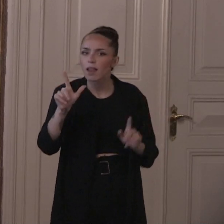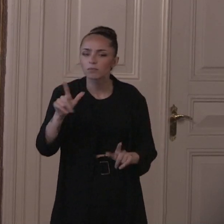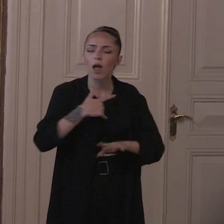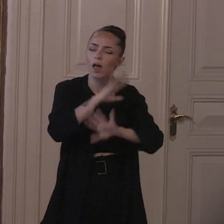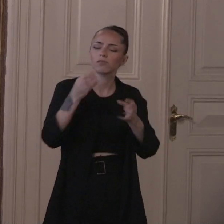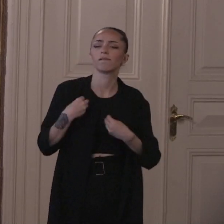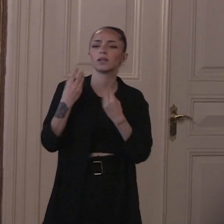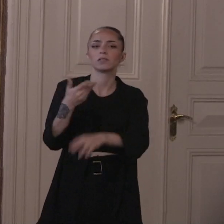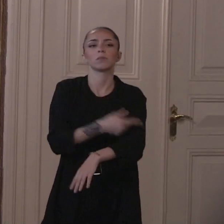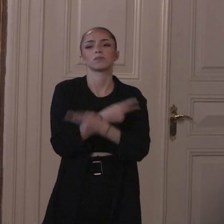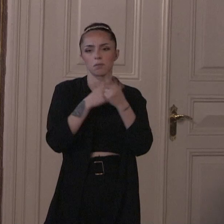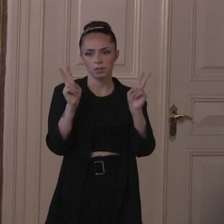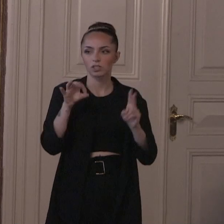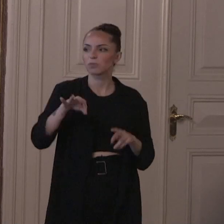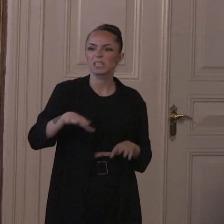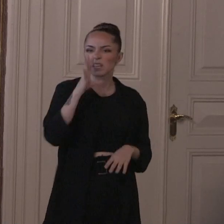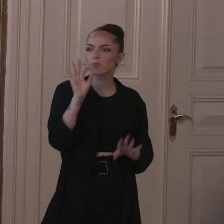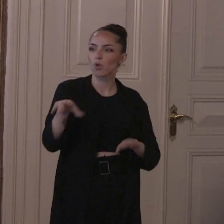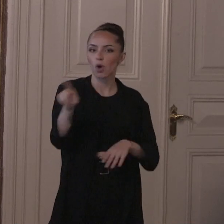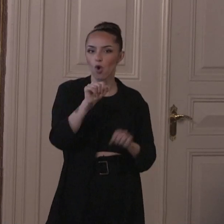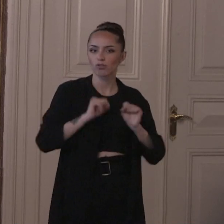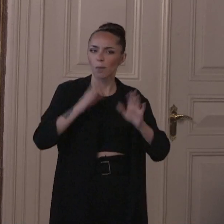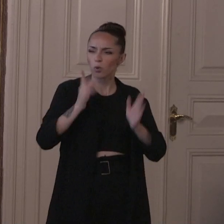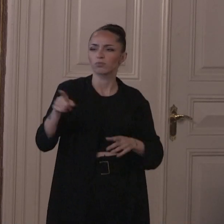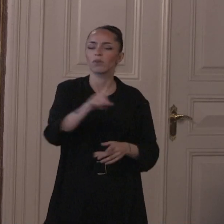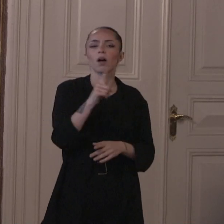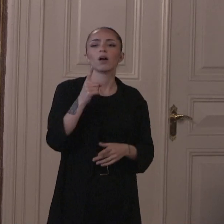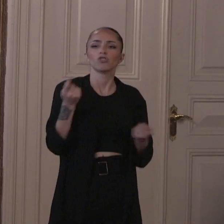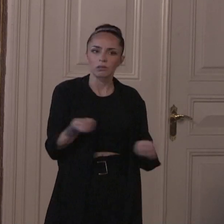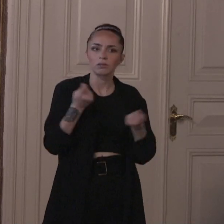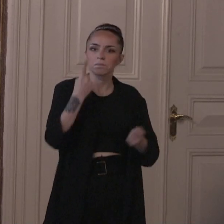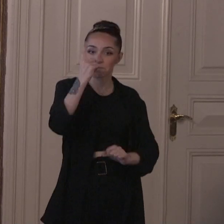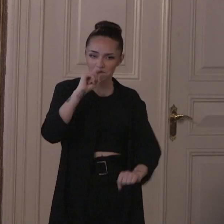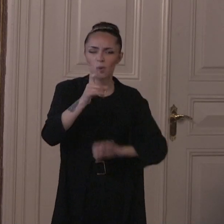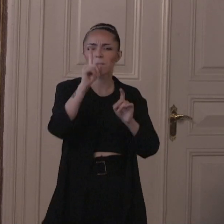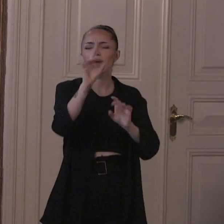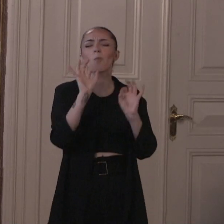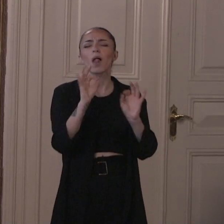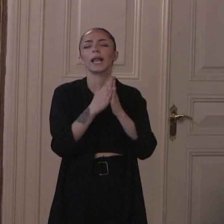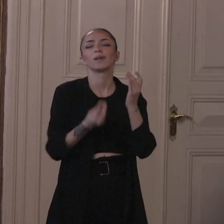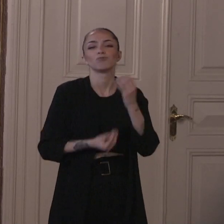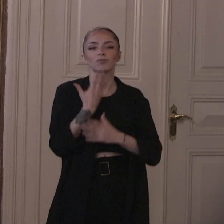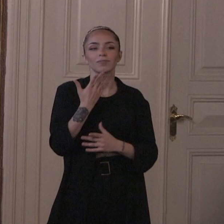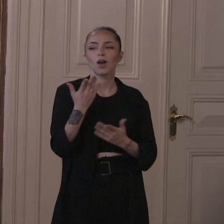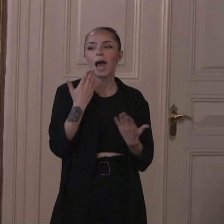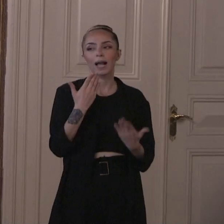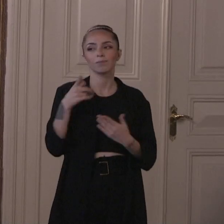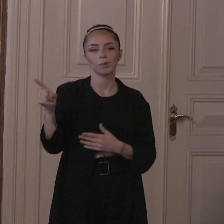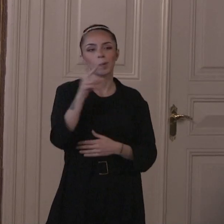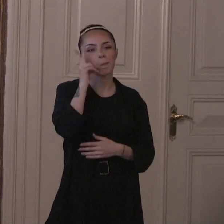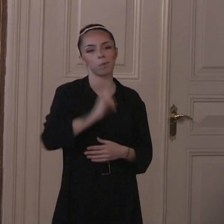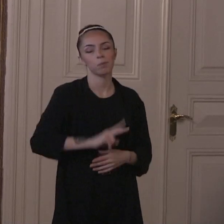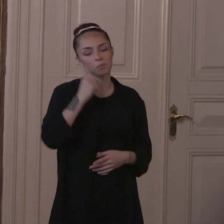da çok değerli. Şu anda burada olan hocaların bir gayretleriyle her yılda bir kitap çıkarabilecek olan akademisyen zenginliğini